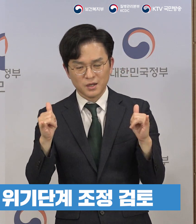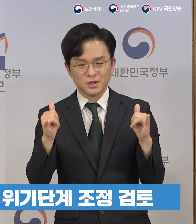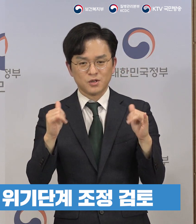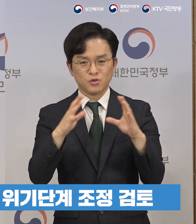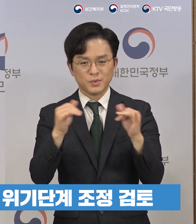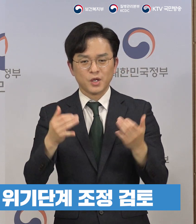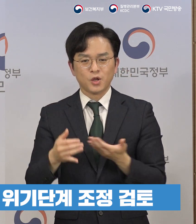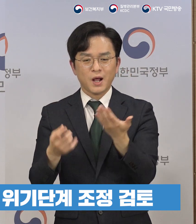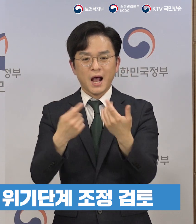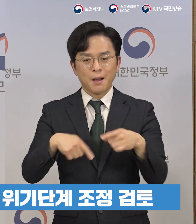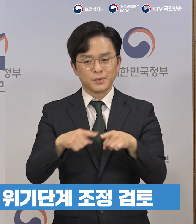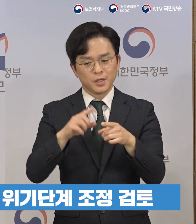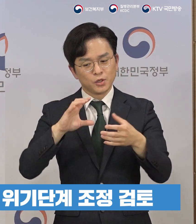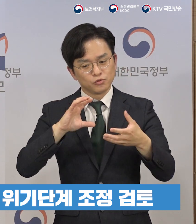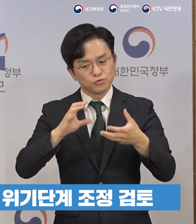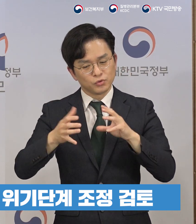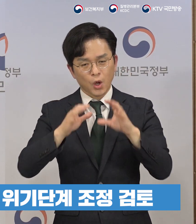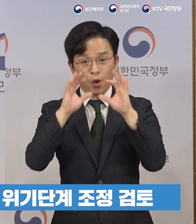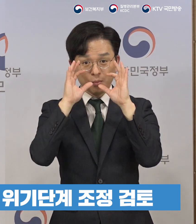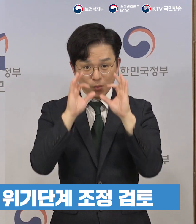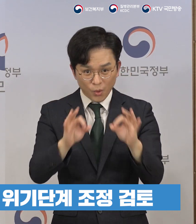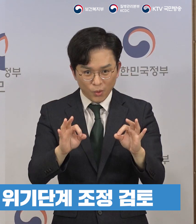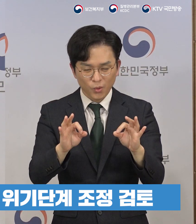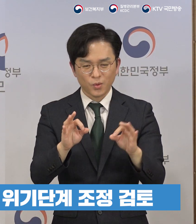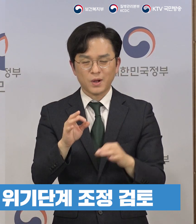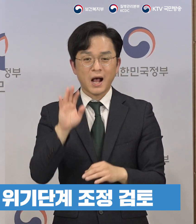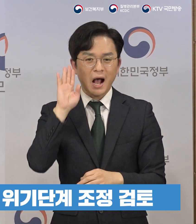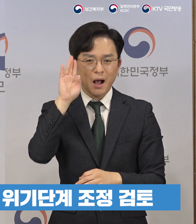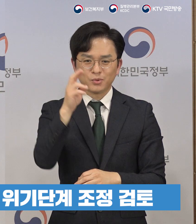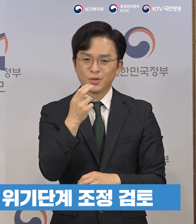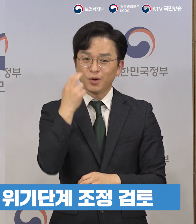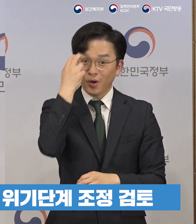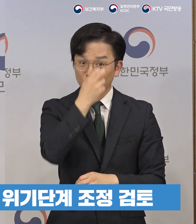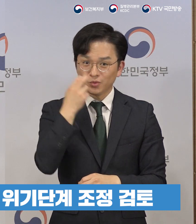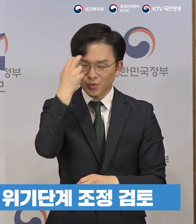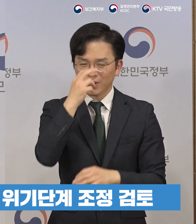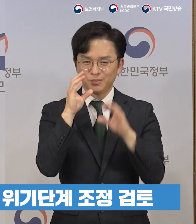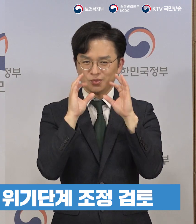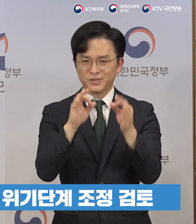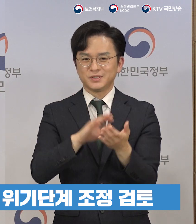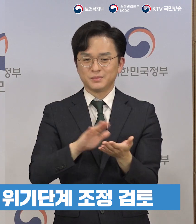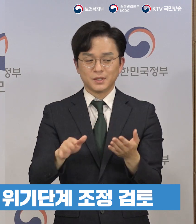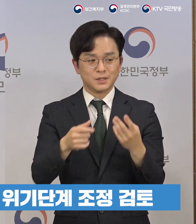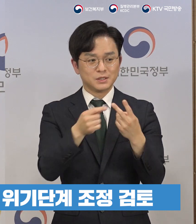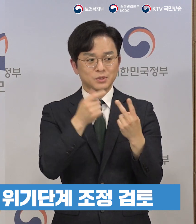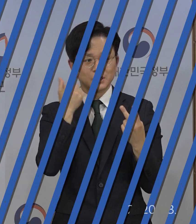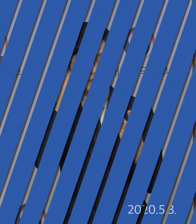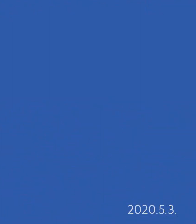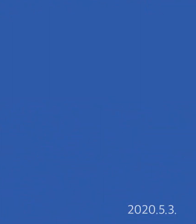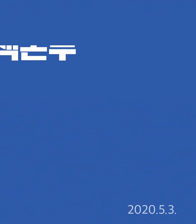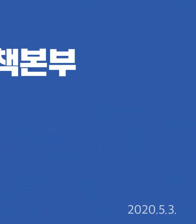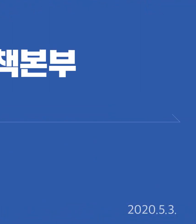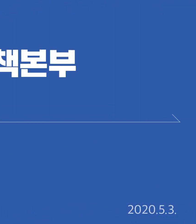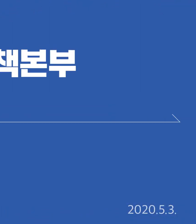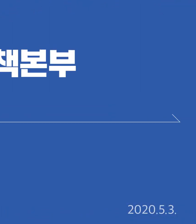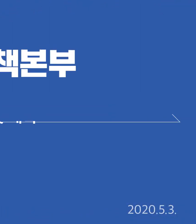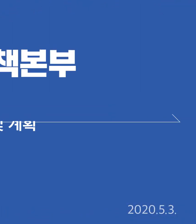방 대본과 그리고 또 점과 아들과 김 세상에서 위 단기 조정을 검토해서 그렇게 하겠습니다